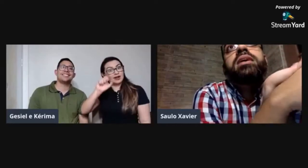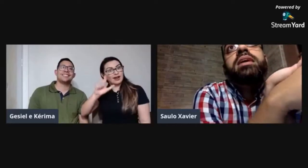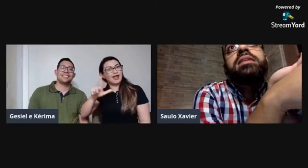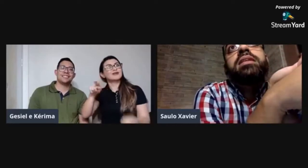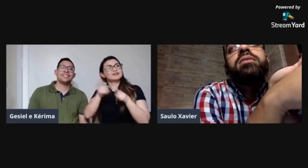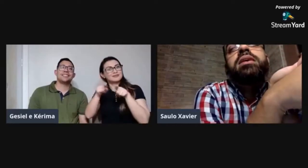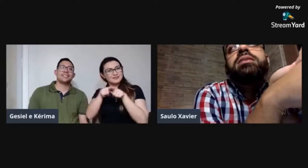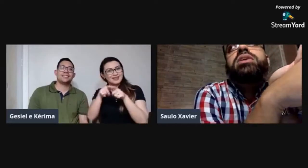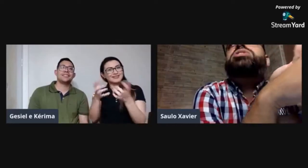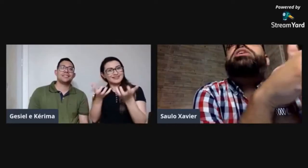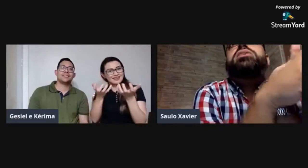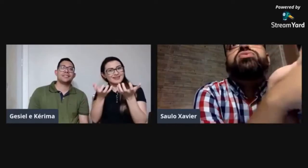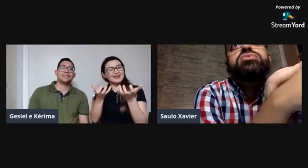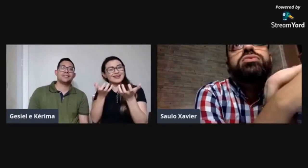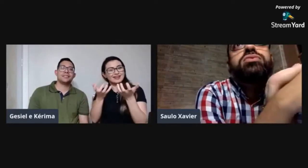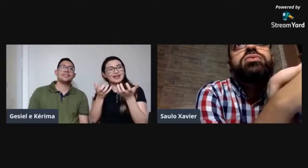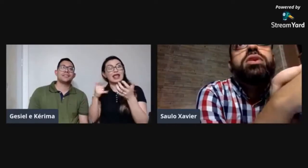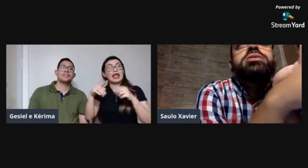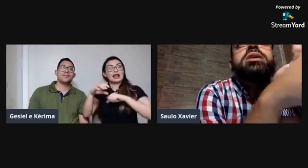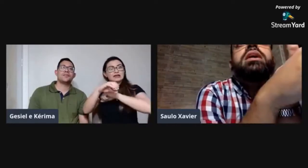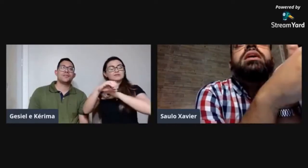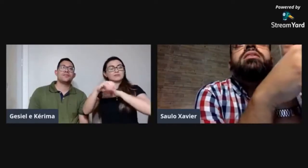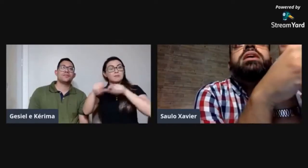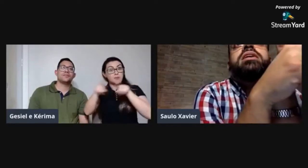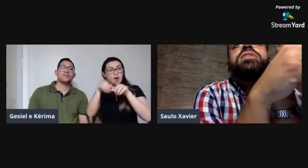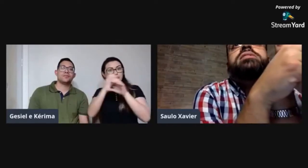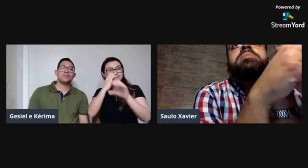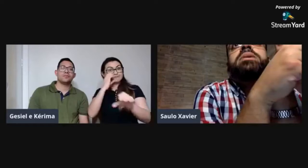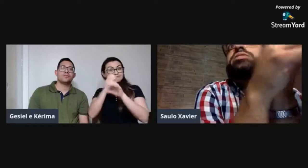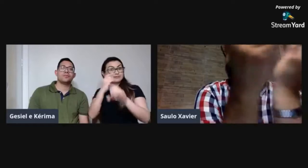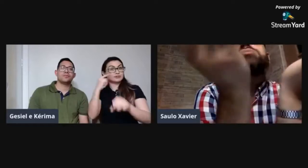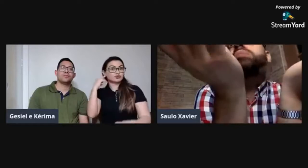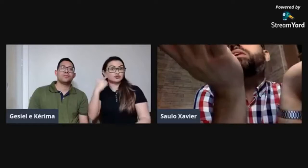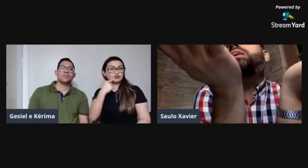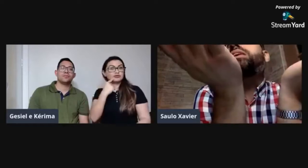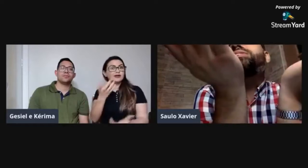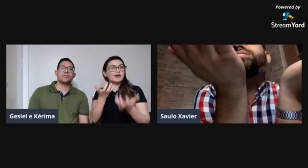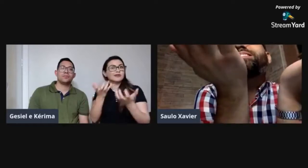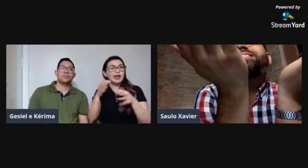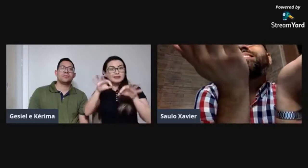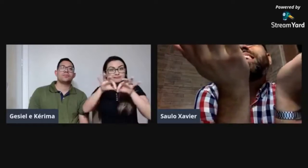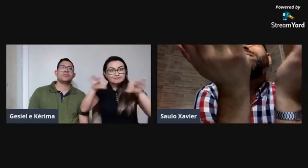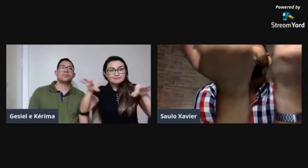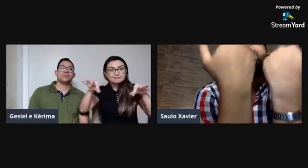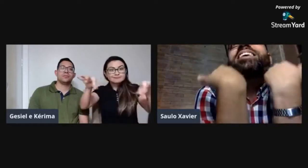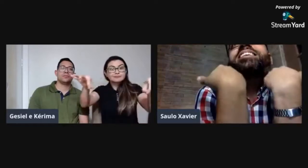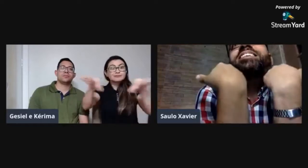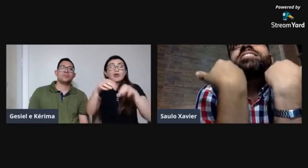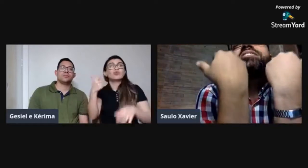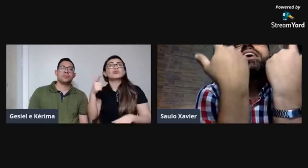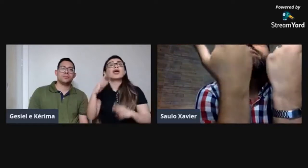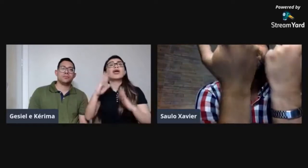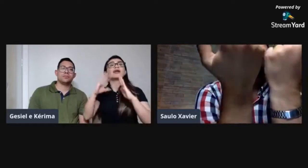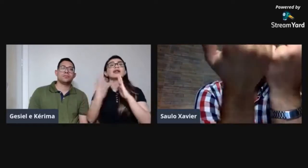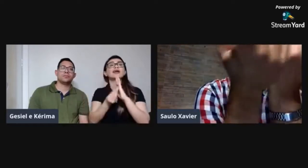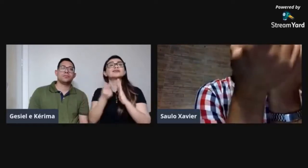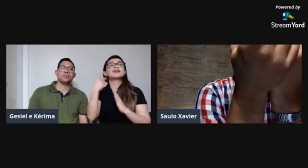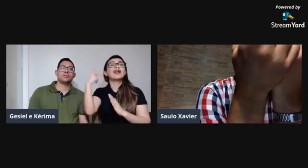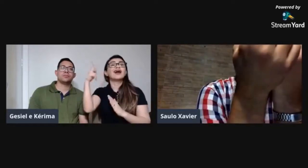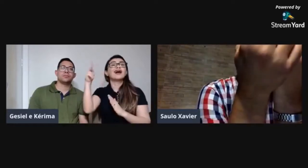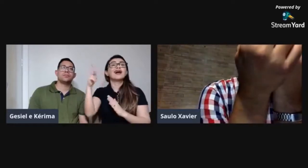que é um engenheiro surdo do DOT, eu quero que ele faça a planta. Nós não temos igreja, a gente não tem igreja, a gente é